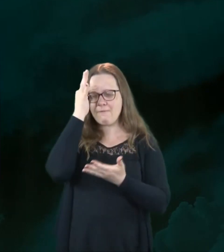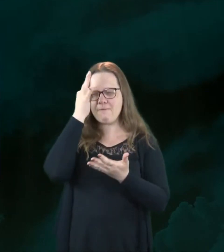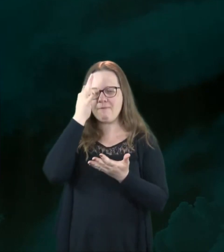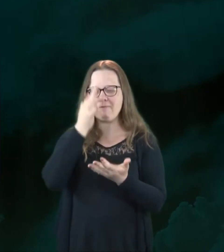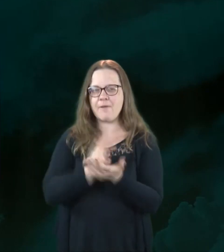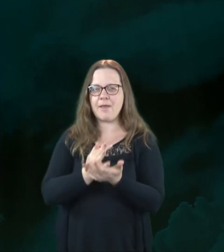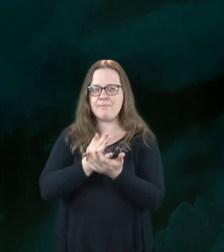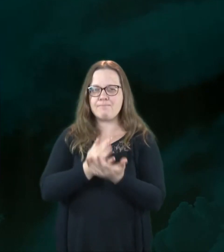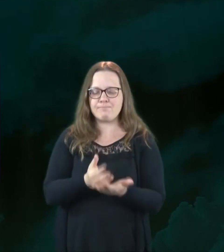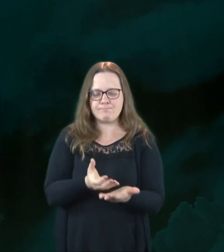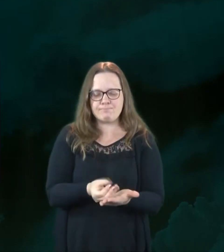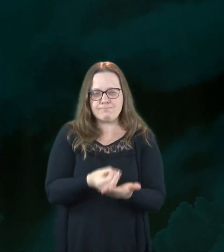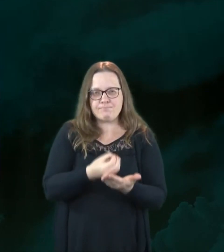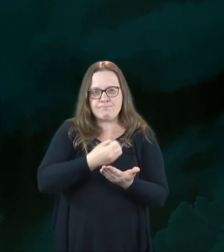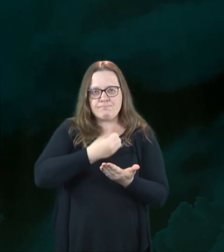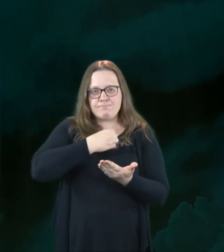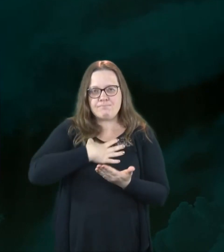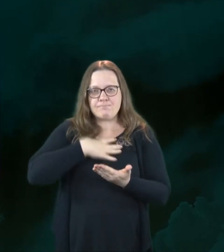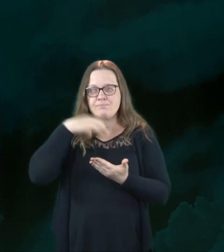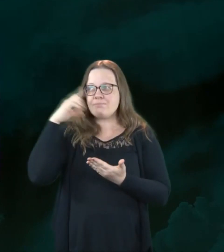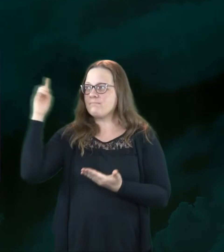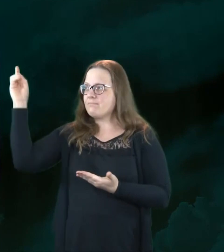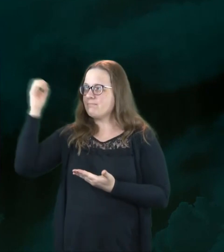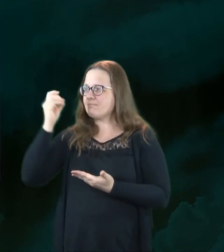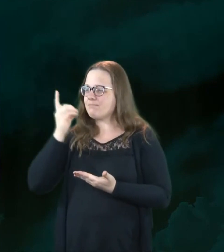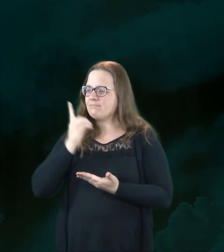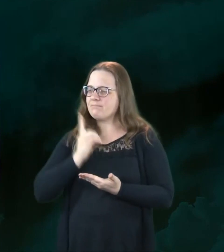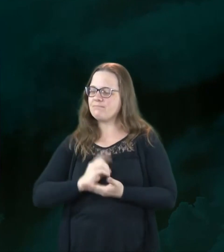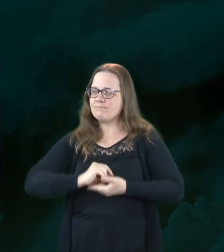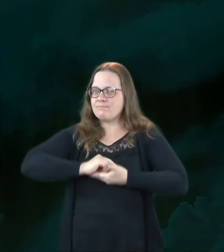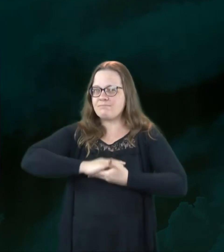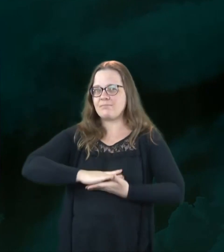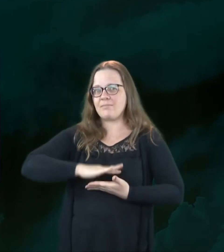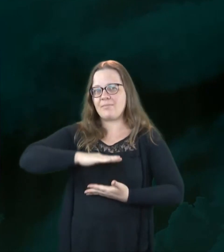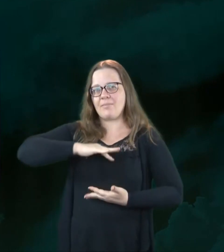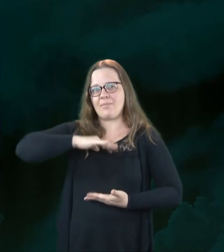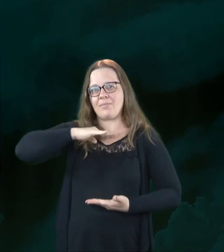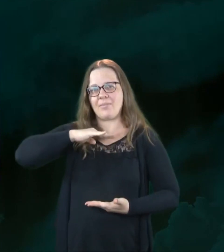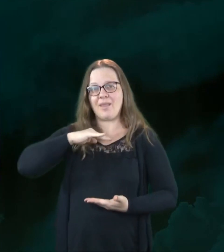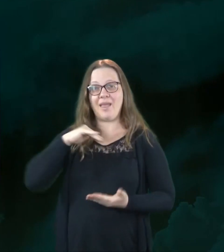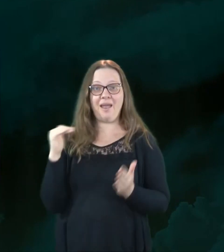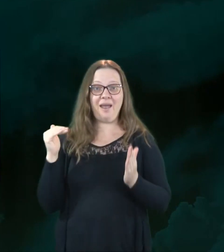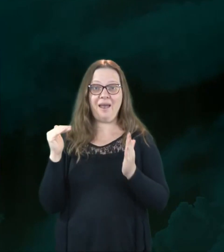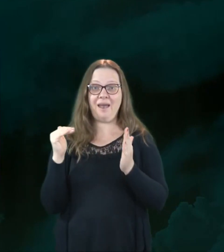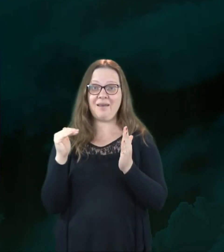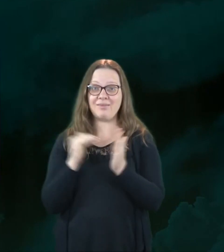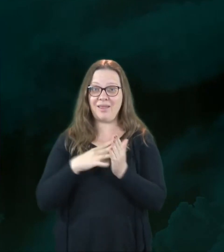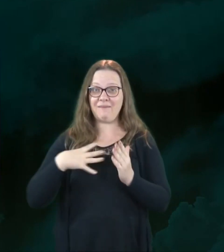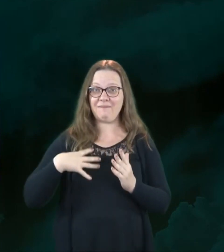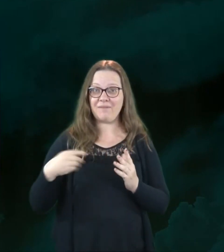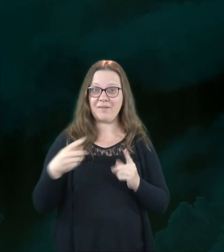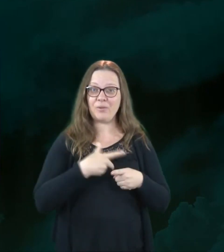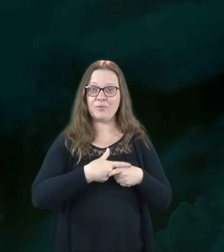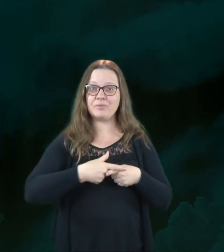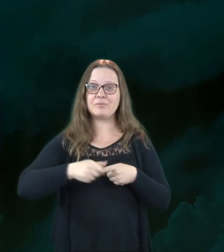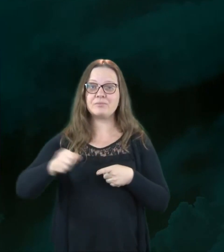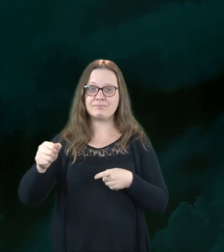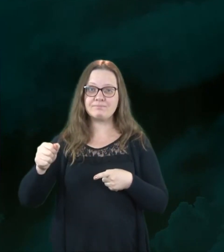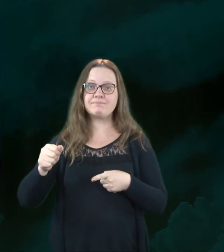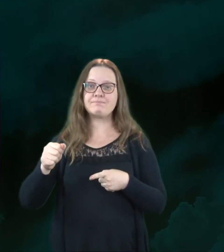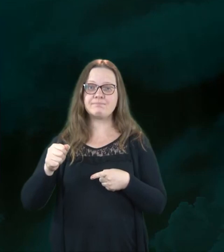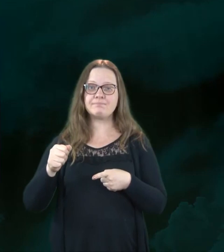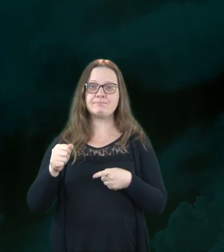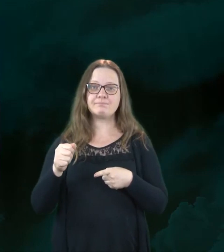Tua vida e da Tua natureza. Até, Senhor, a plena filiação. Para que o